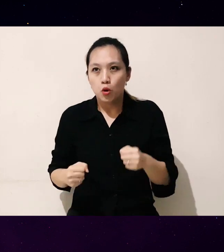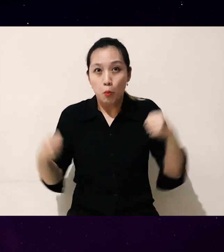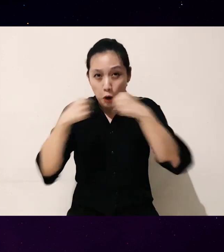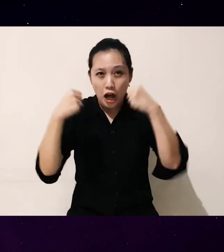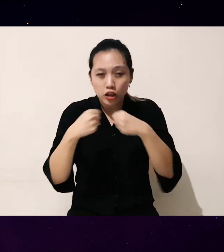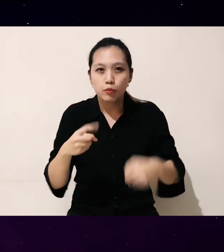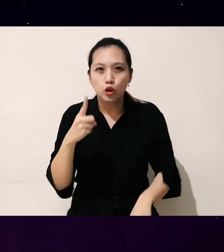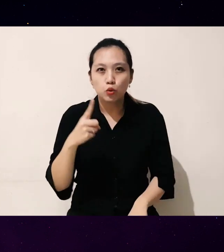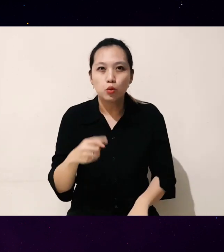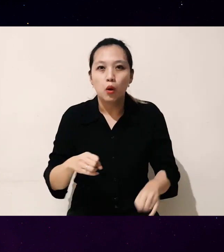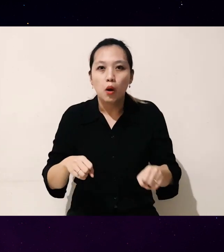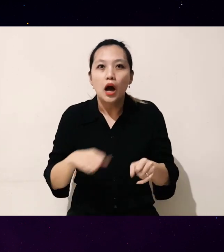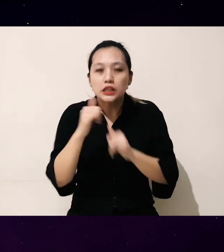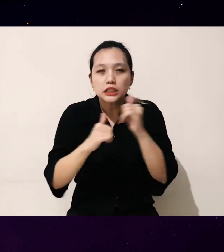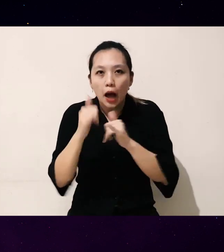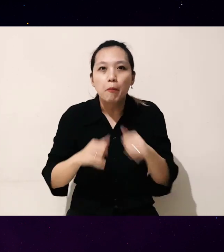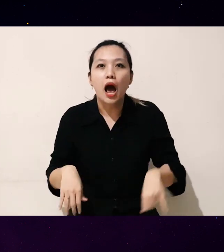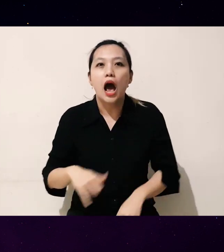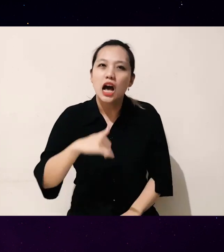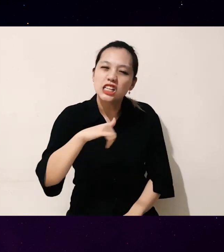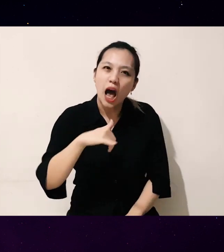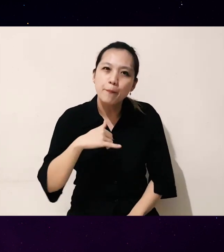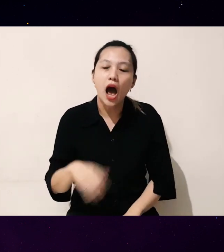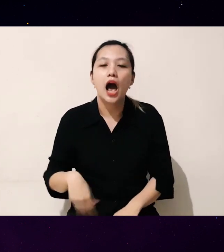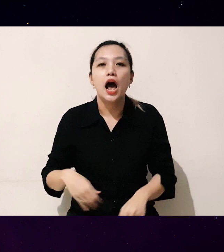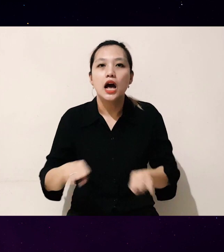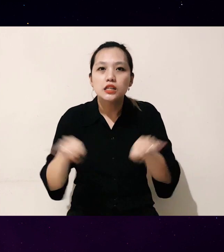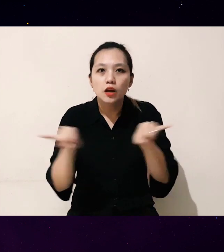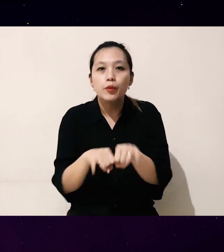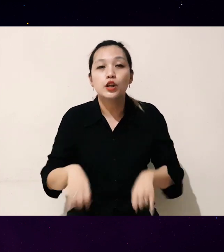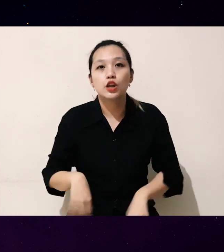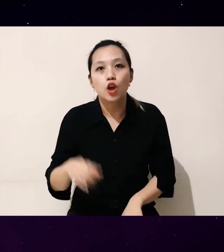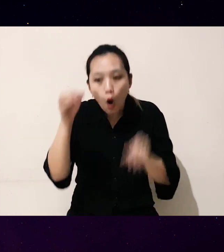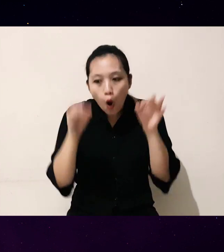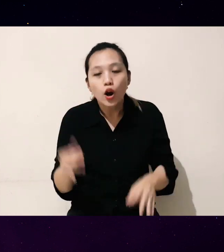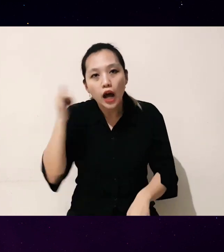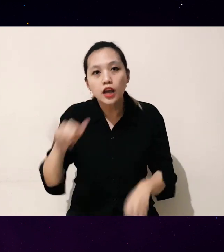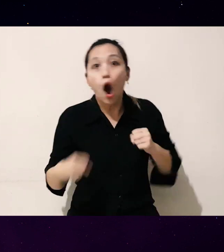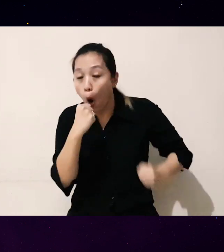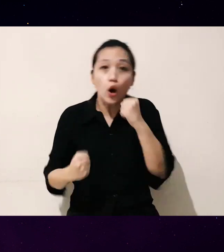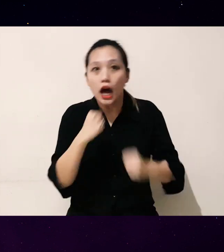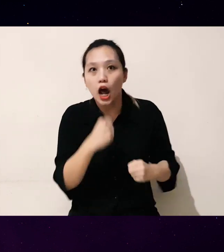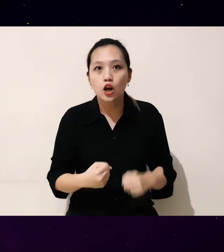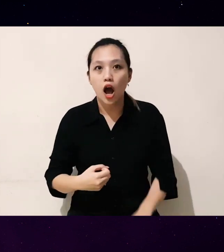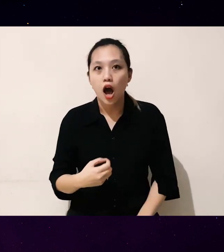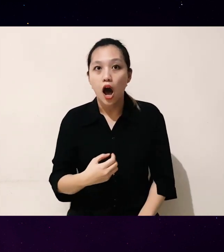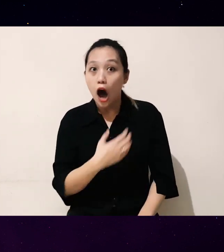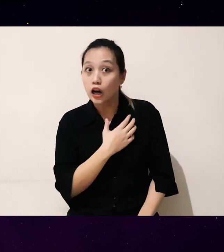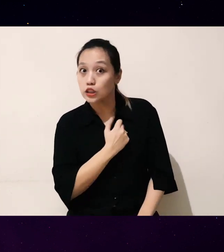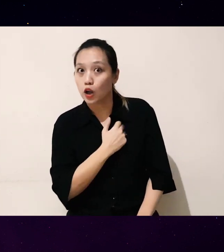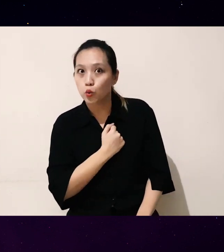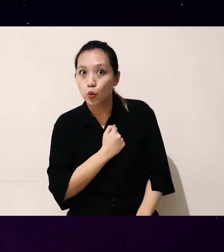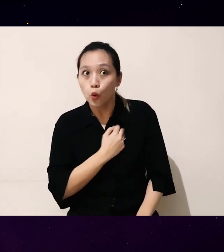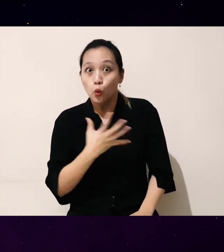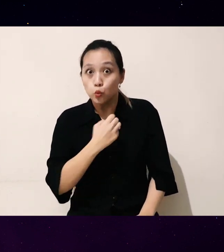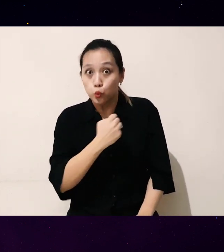keras. Hari ini kita melihat bagaimana hidup kita begitu rentan akan hal-hal tidak terduga yang